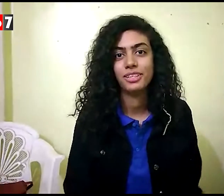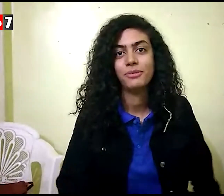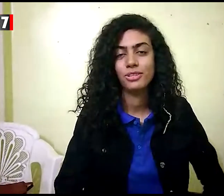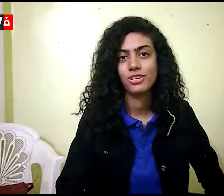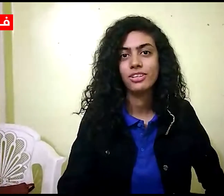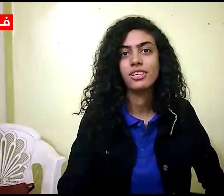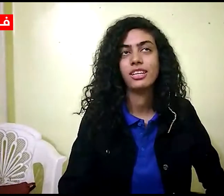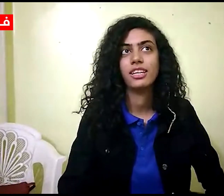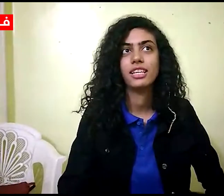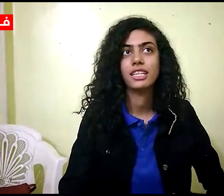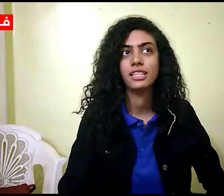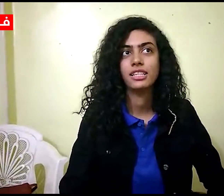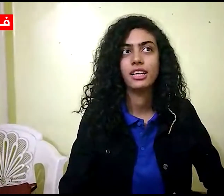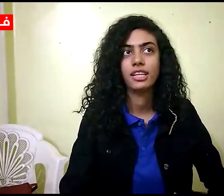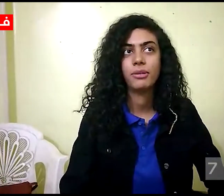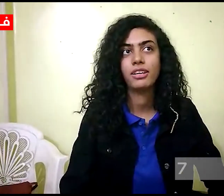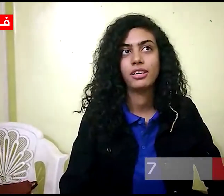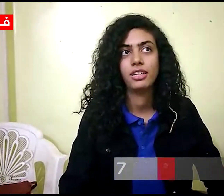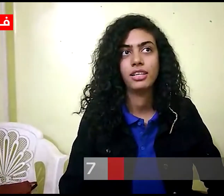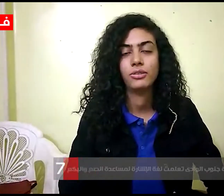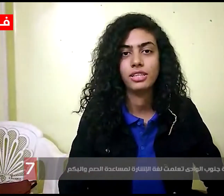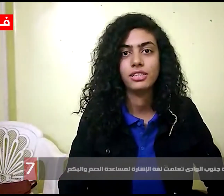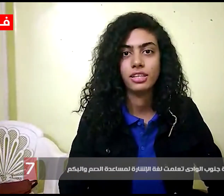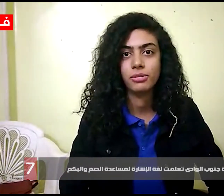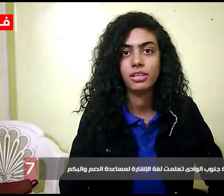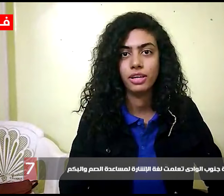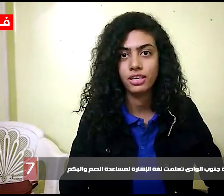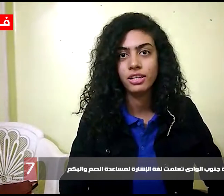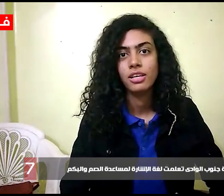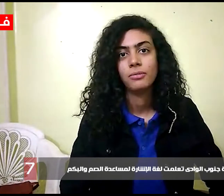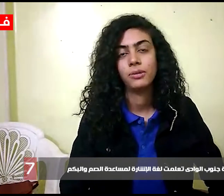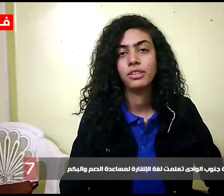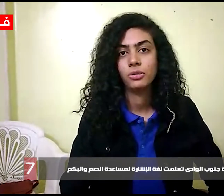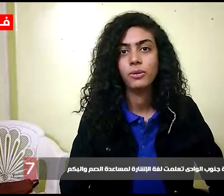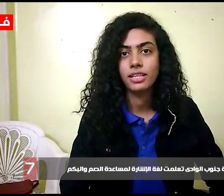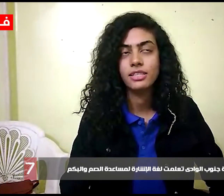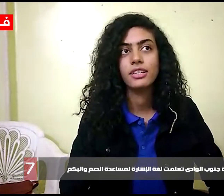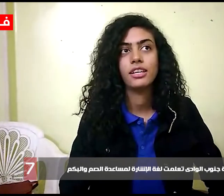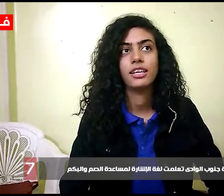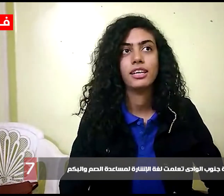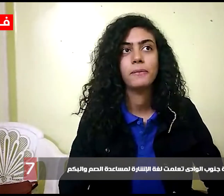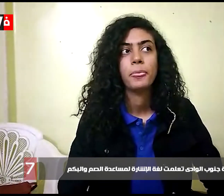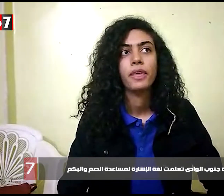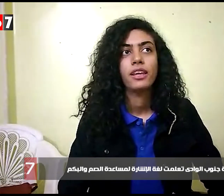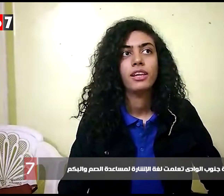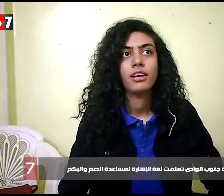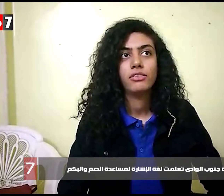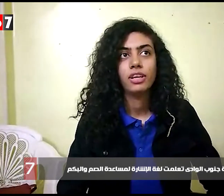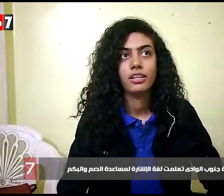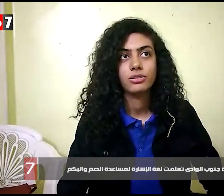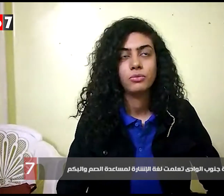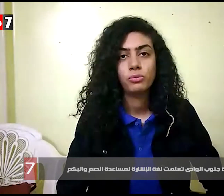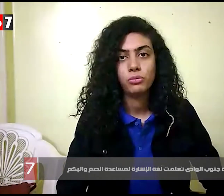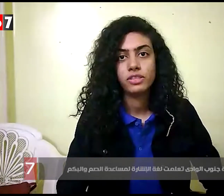سريعة جدا وترجمة إشارة. سنة تانية جامعة كلية التربية النوعية في جامعة جنوب الوادي.